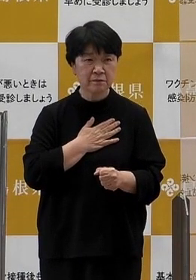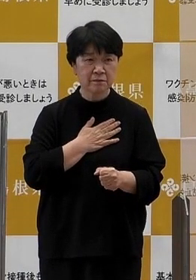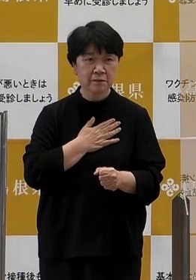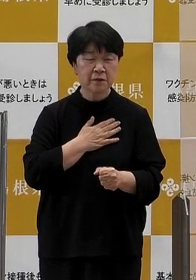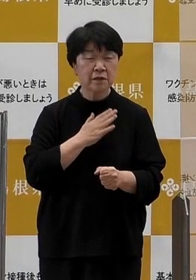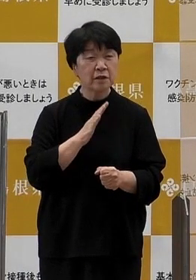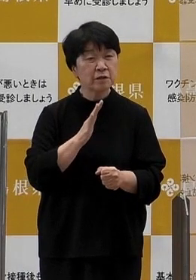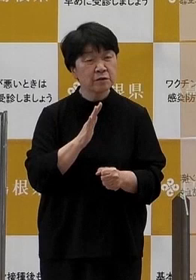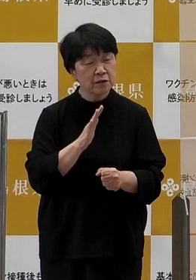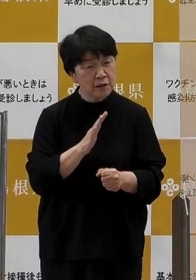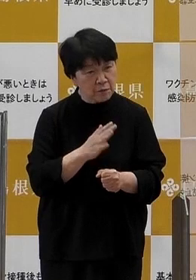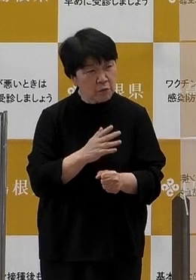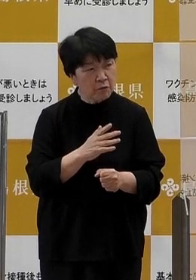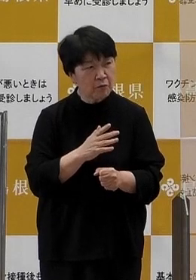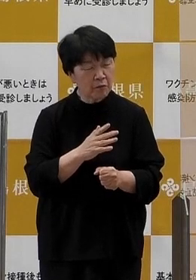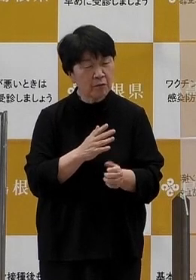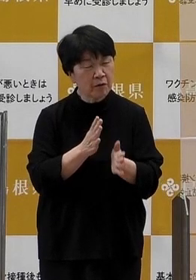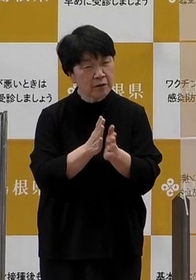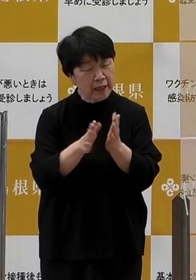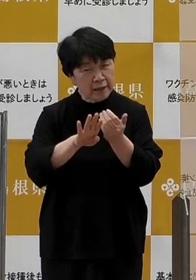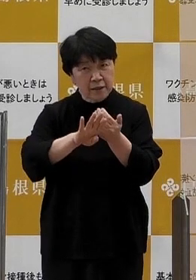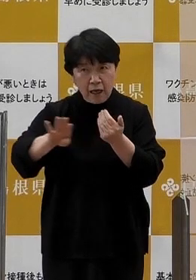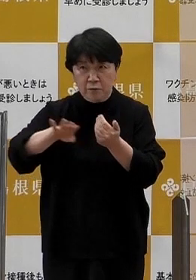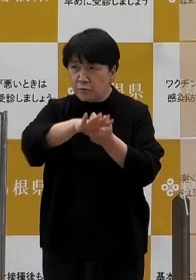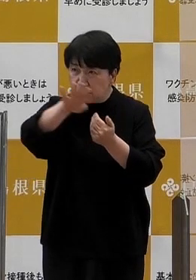止めようもないし、止めることについての